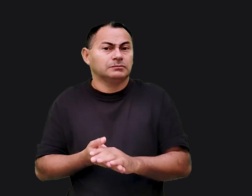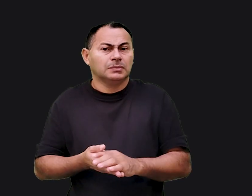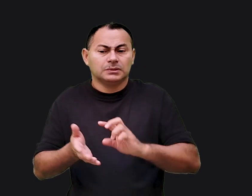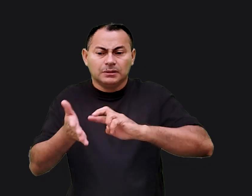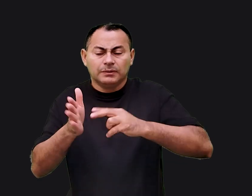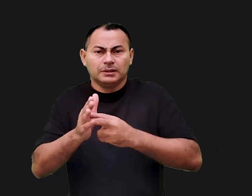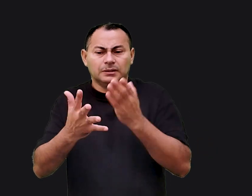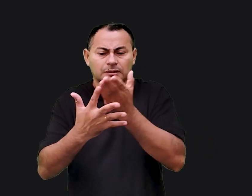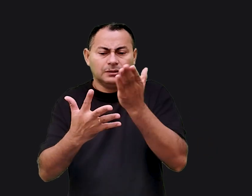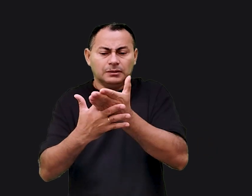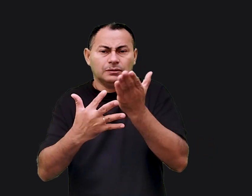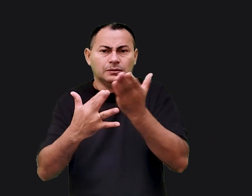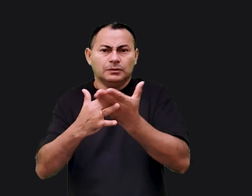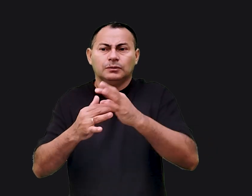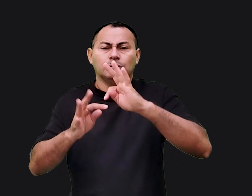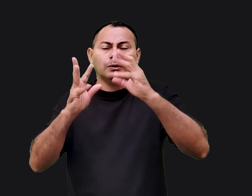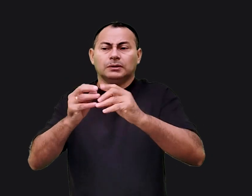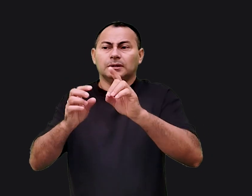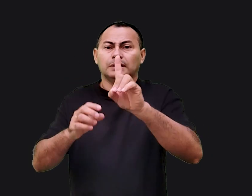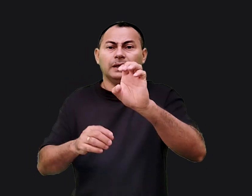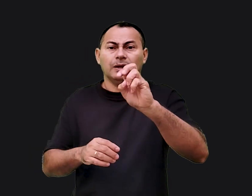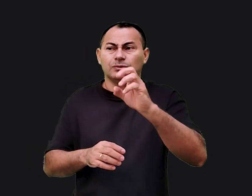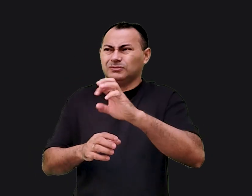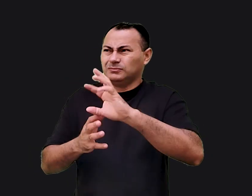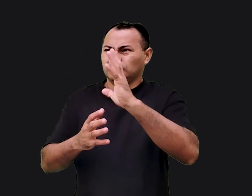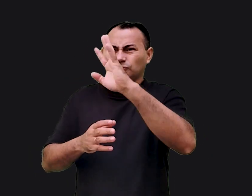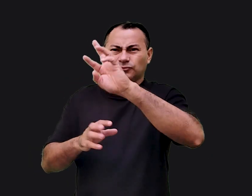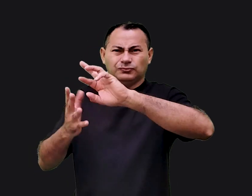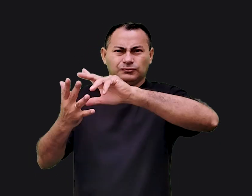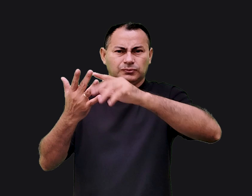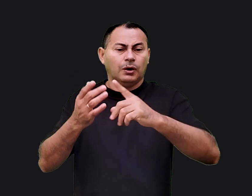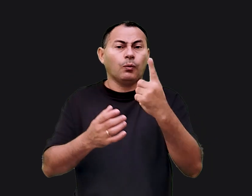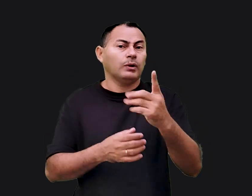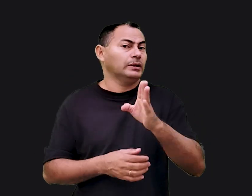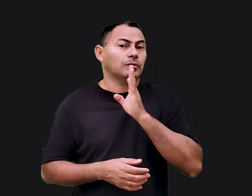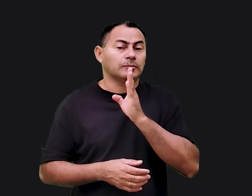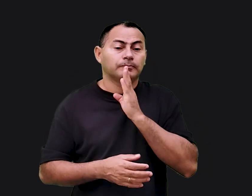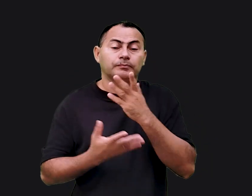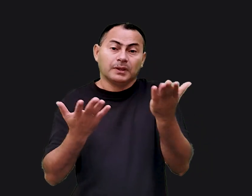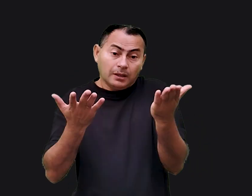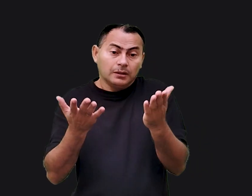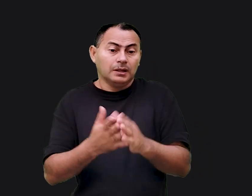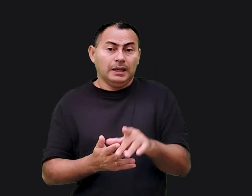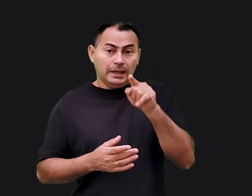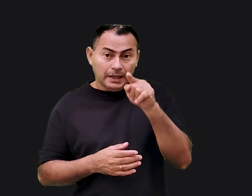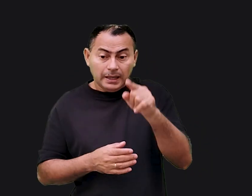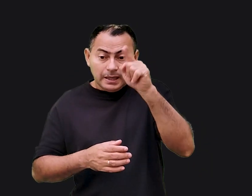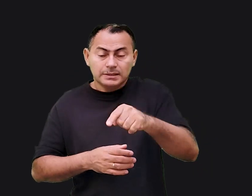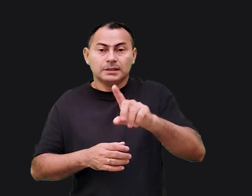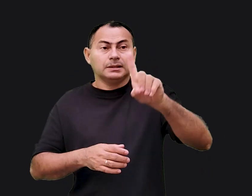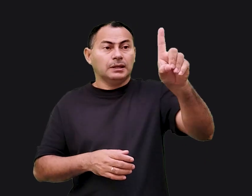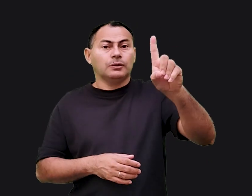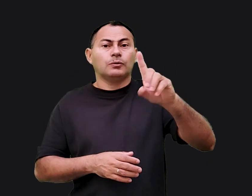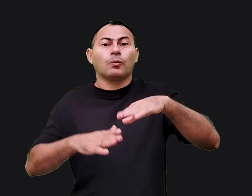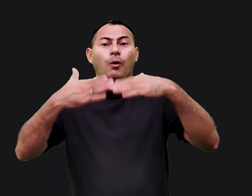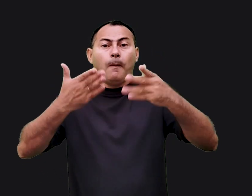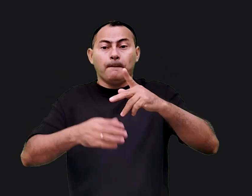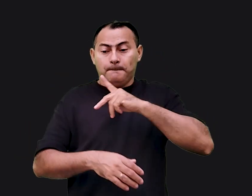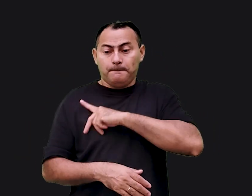dizer que entre todos aqueles Deuses que eles adoravam um eles não conheciam era esse o Deus sobre o qual Paulo